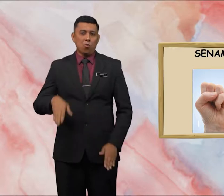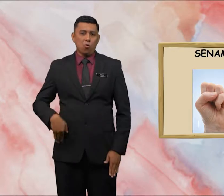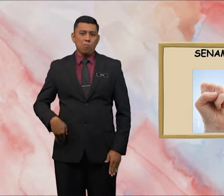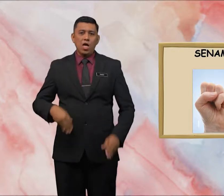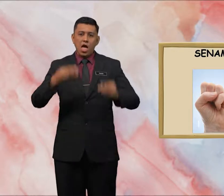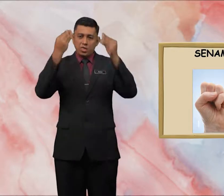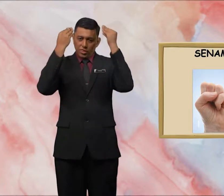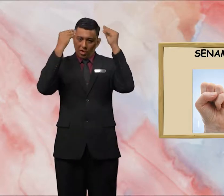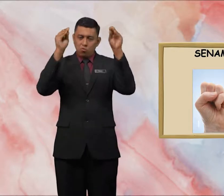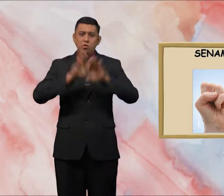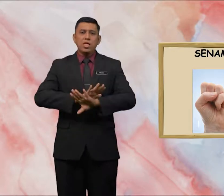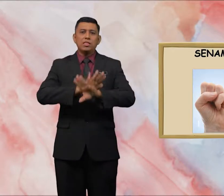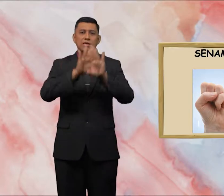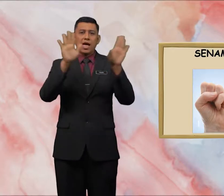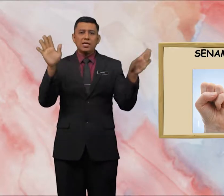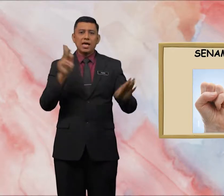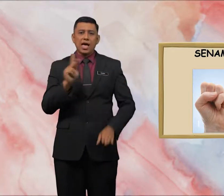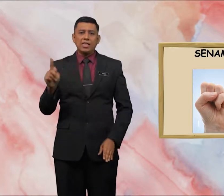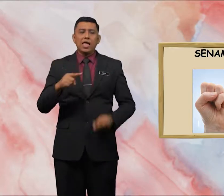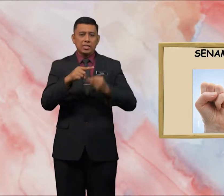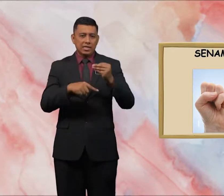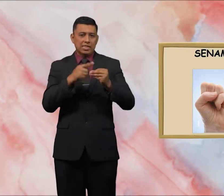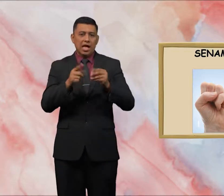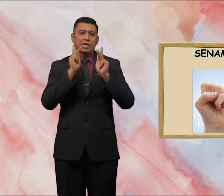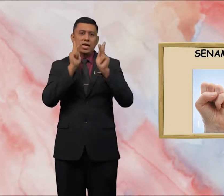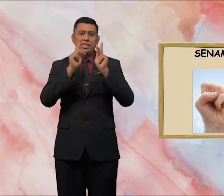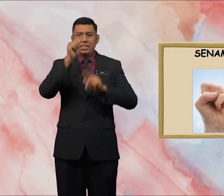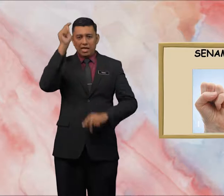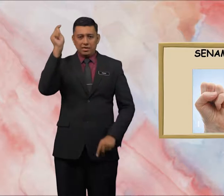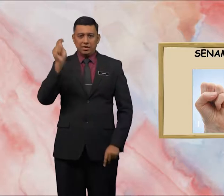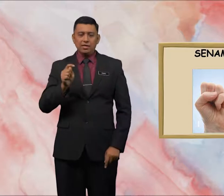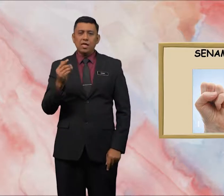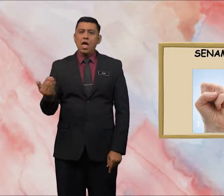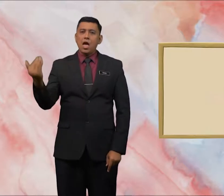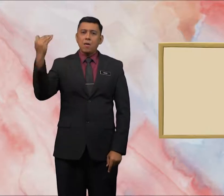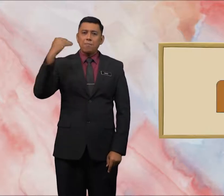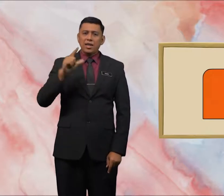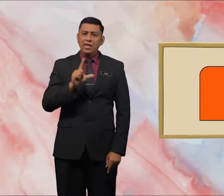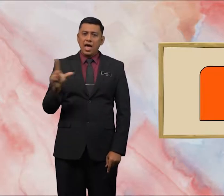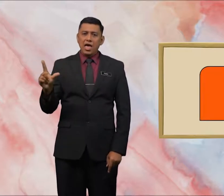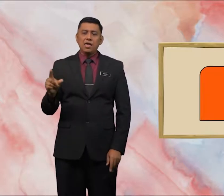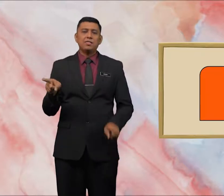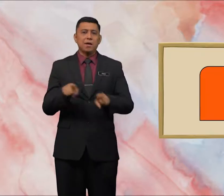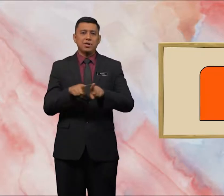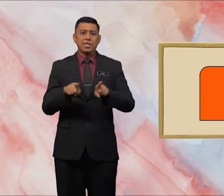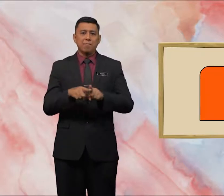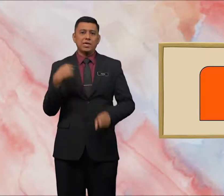Sebelum cikgu terangkan tentang kata tanya, marilah sama-sama